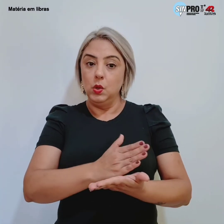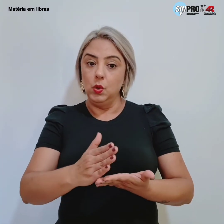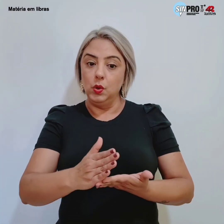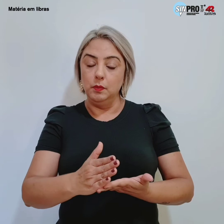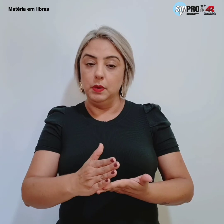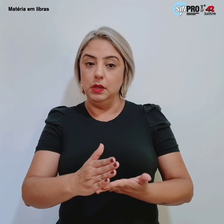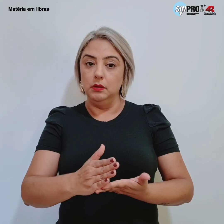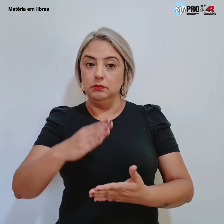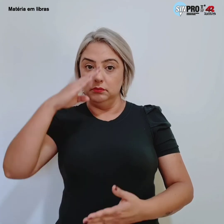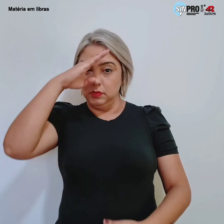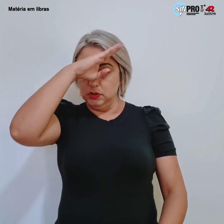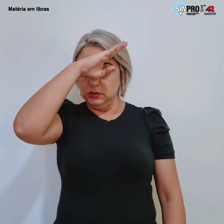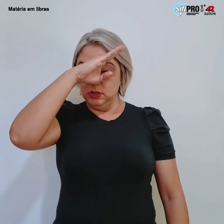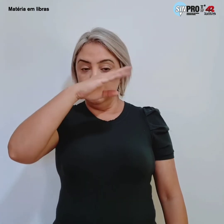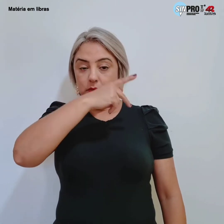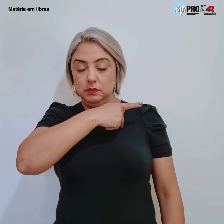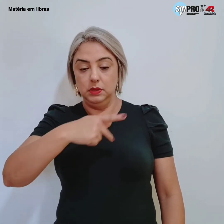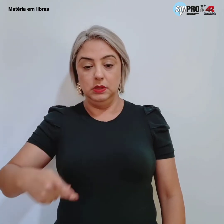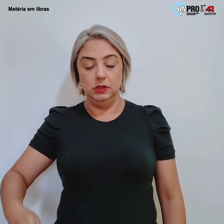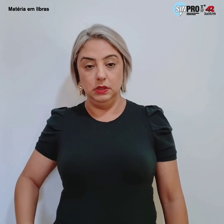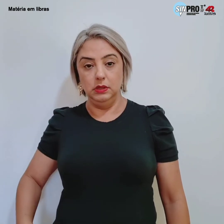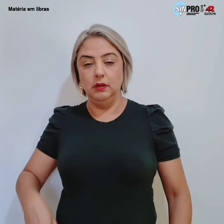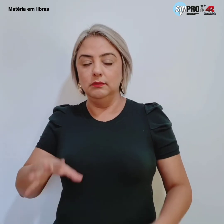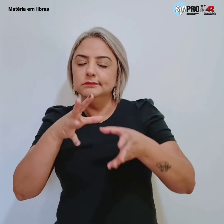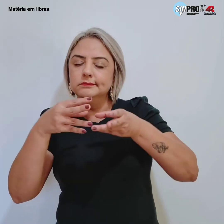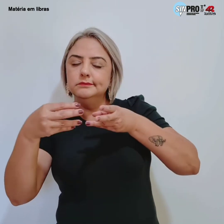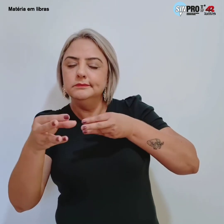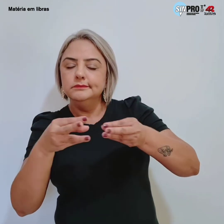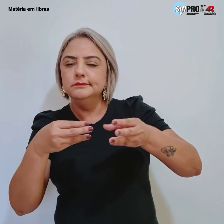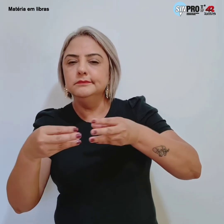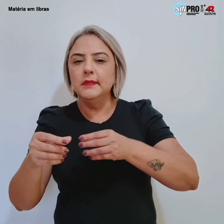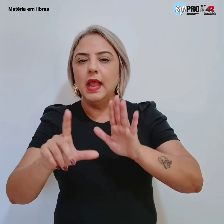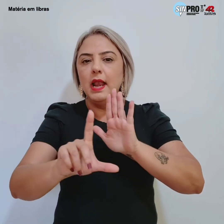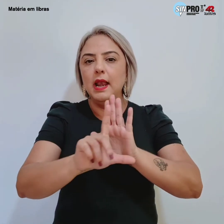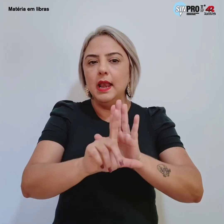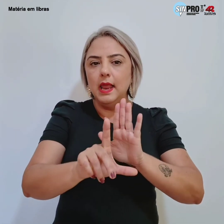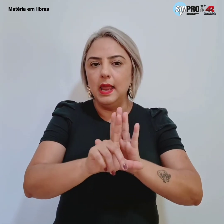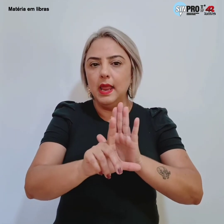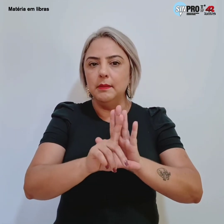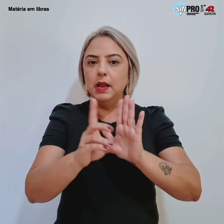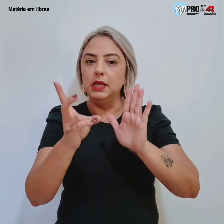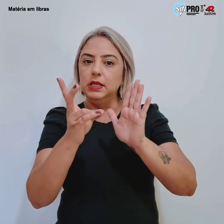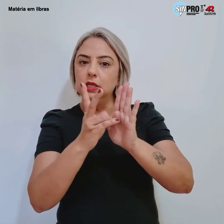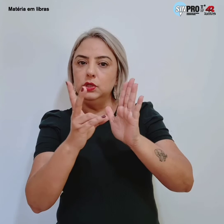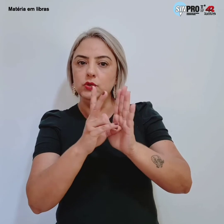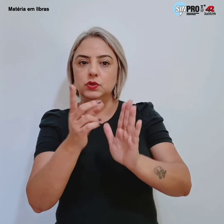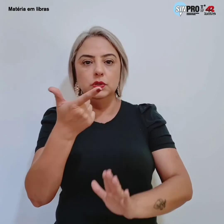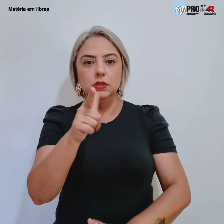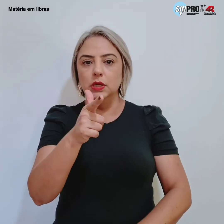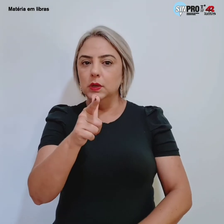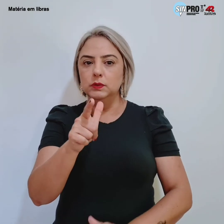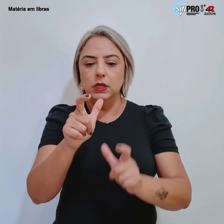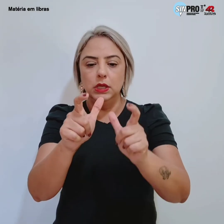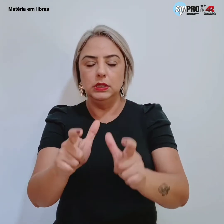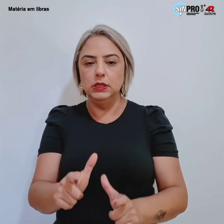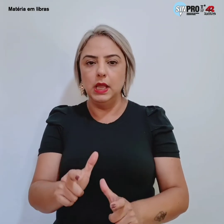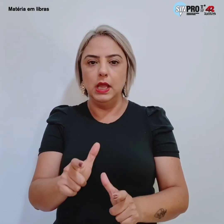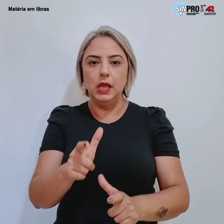Desde o início de seu mandato, o presidente vem flexibilizando leis para que indígenas não tenham terras